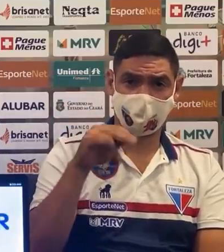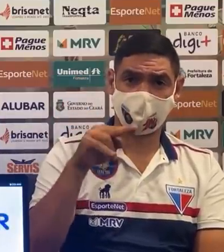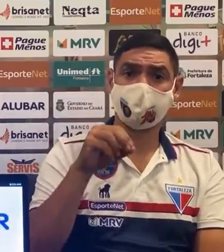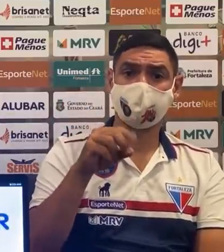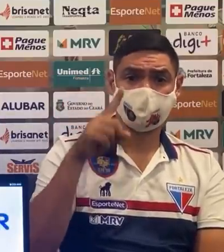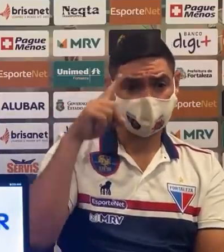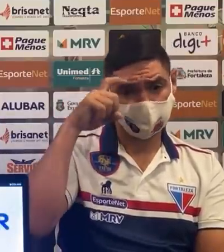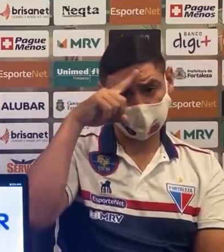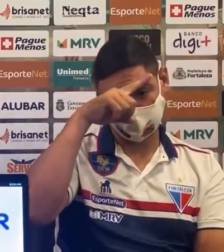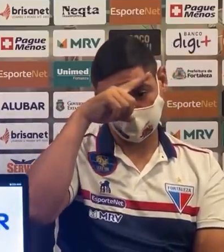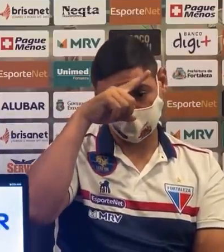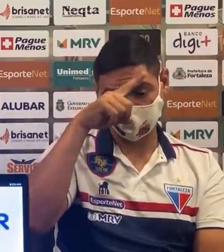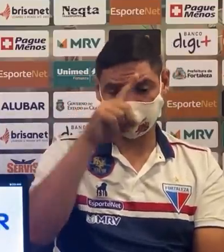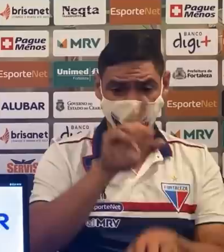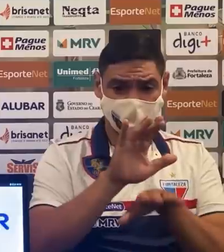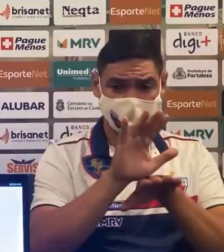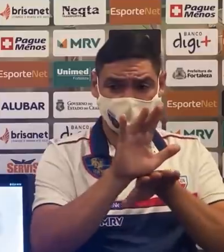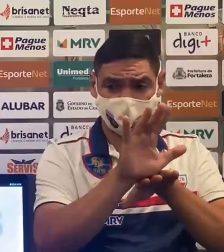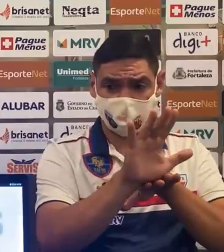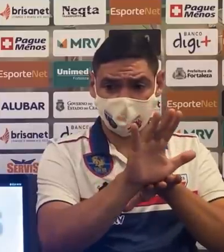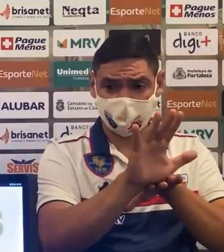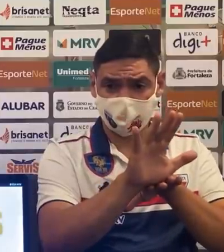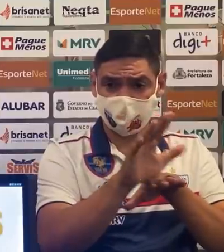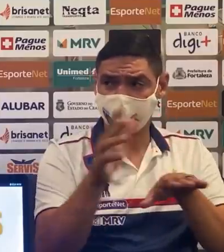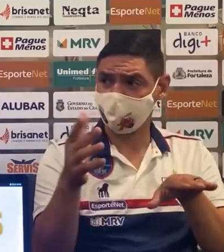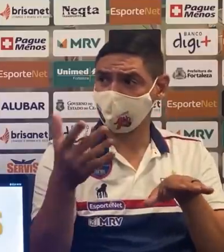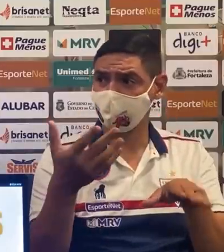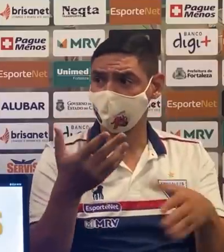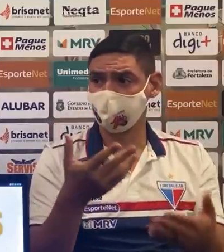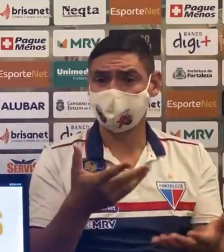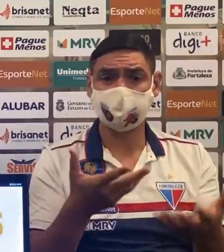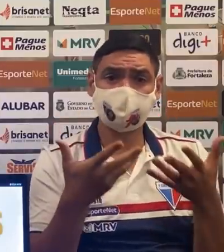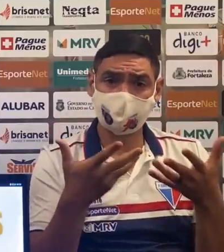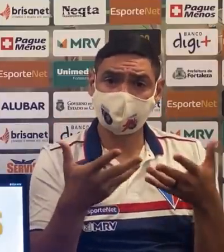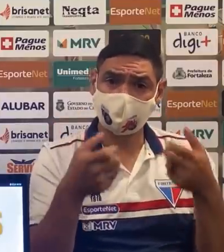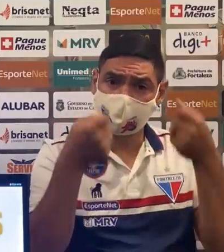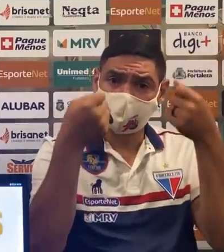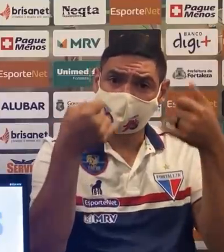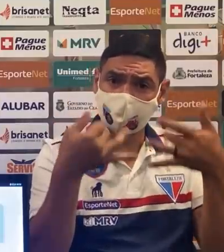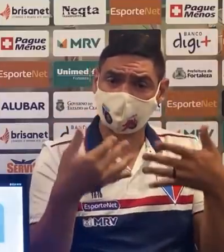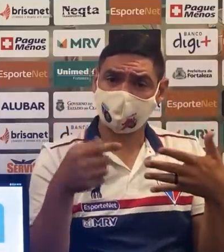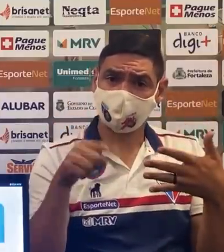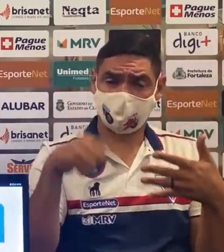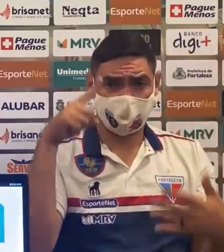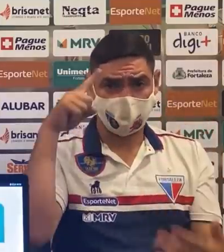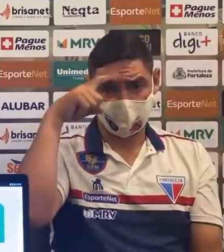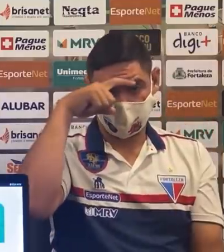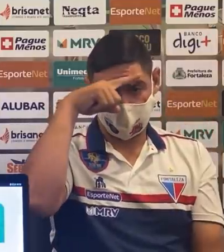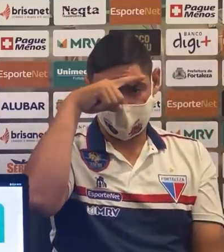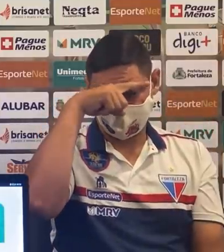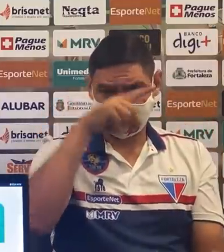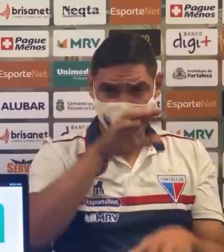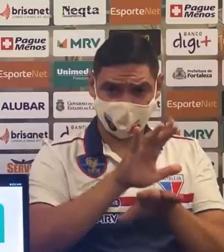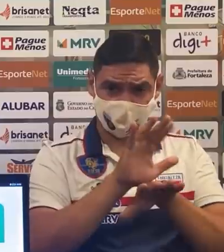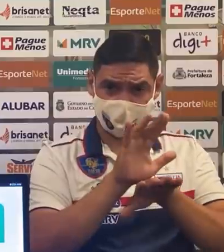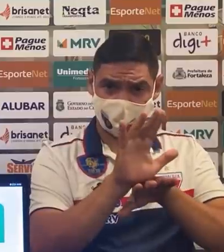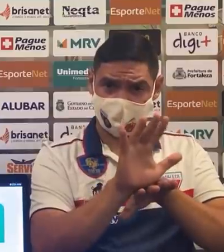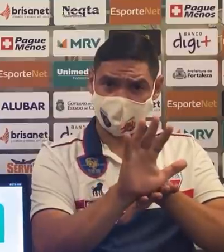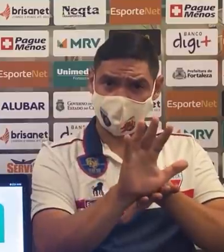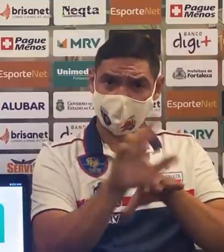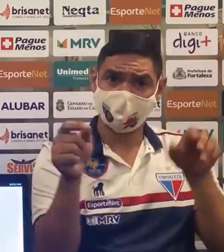de criação. Lucas Silva pergunta que queria que você explicasse a dificuldade de Fortaleza em criar. E o Lucas Moto também